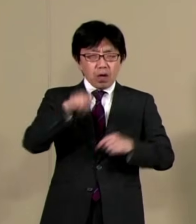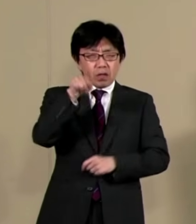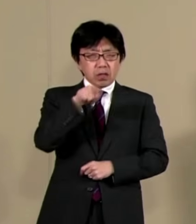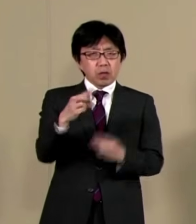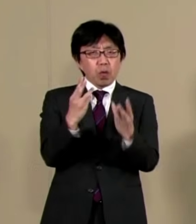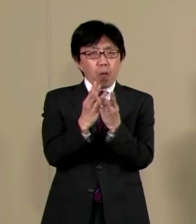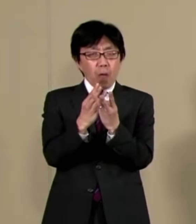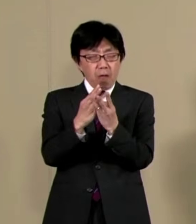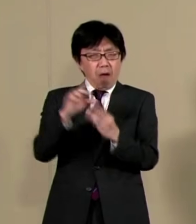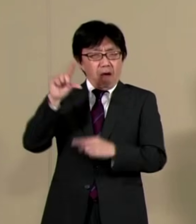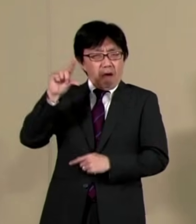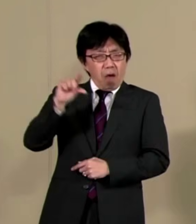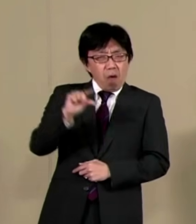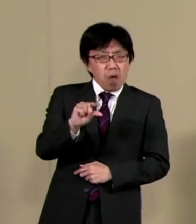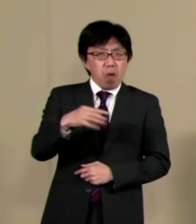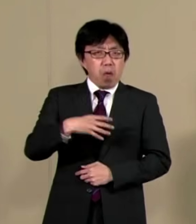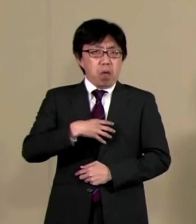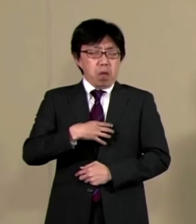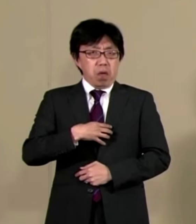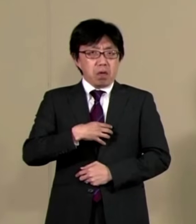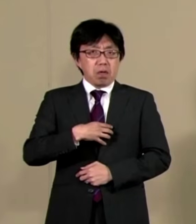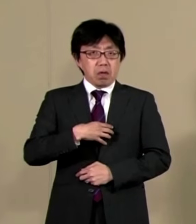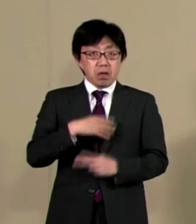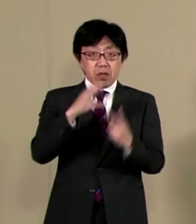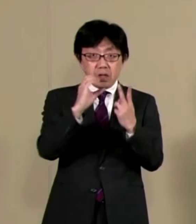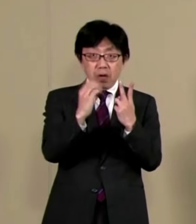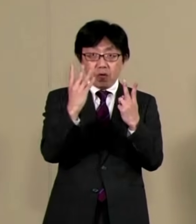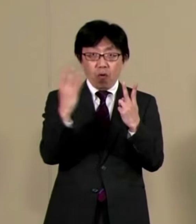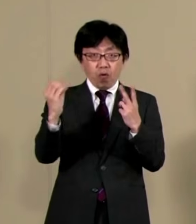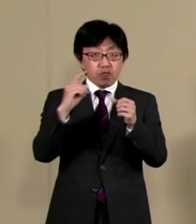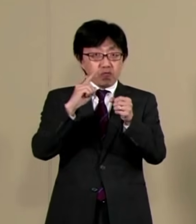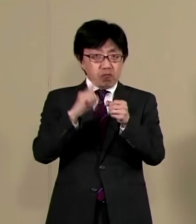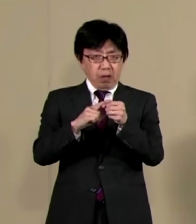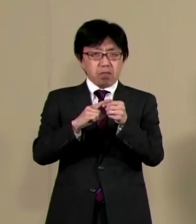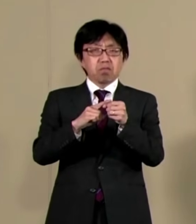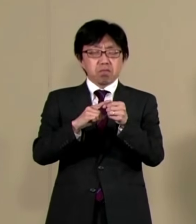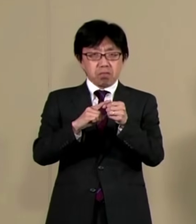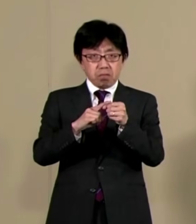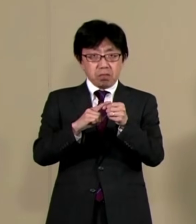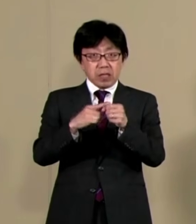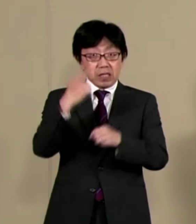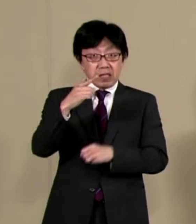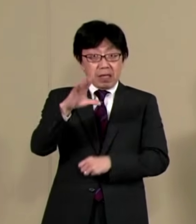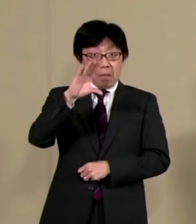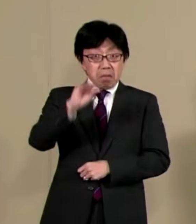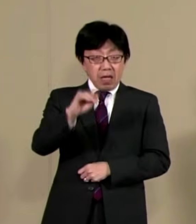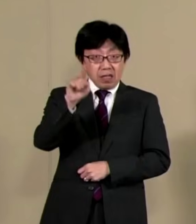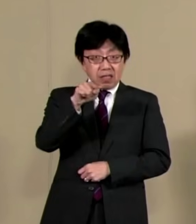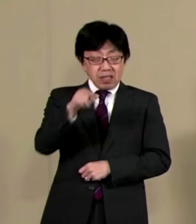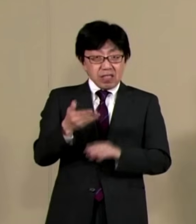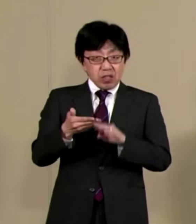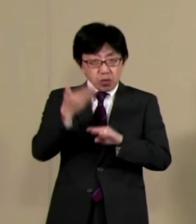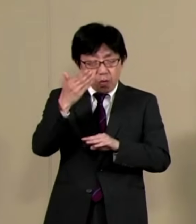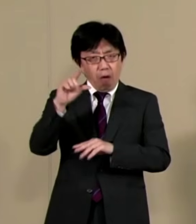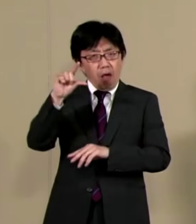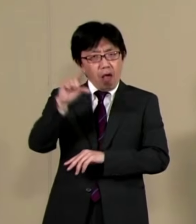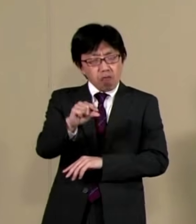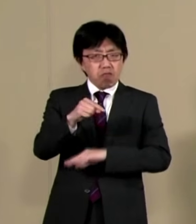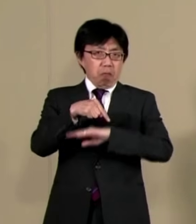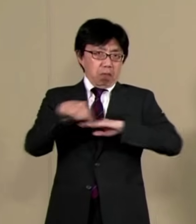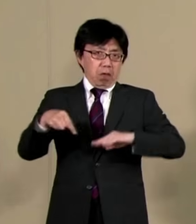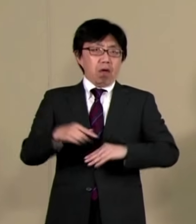直面します2040年にかけて日本の人口は1000万人以上も減少する見込み